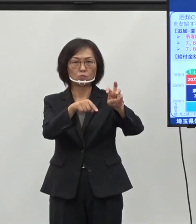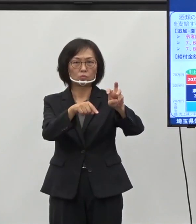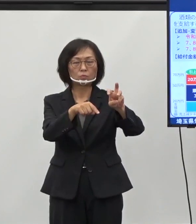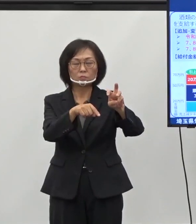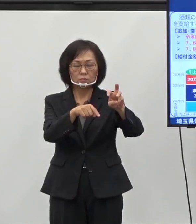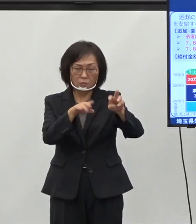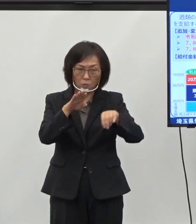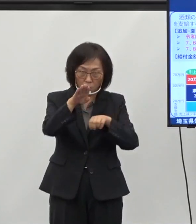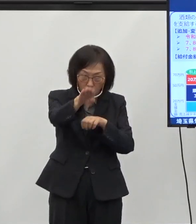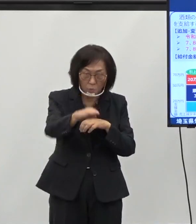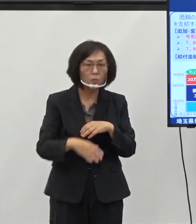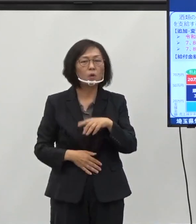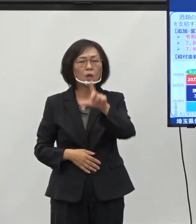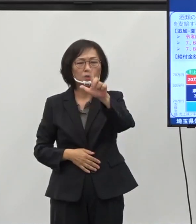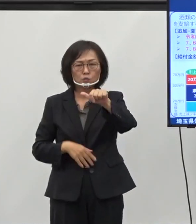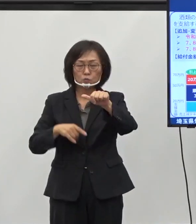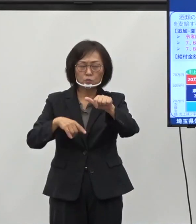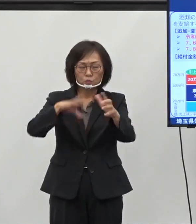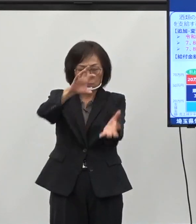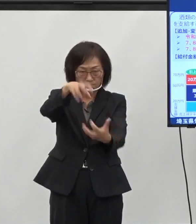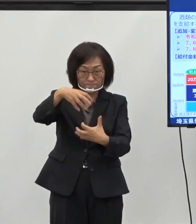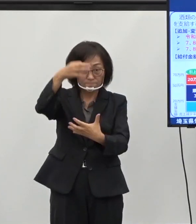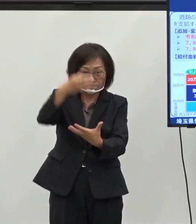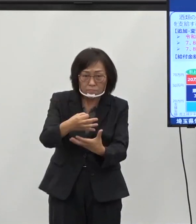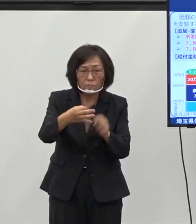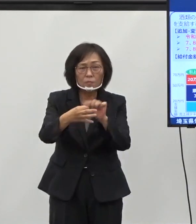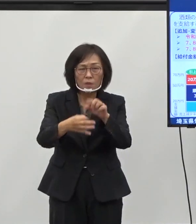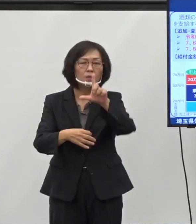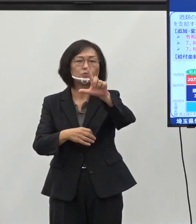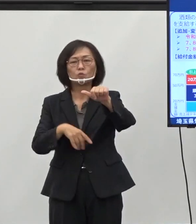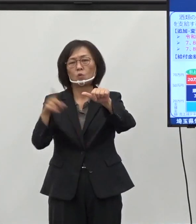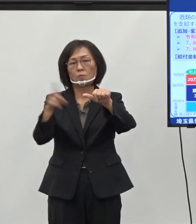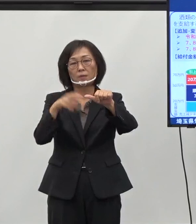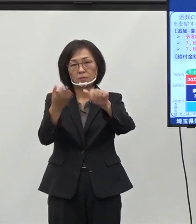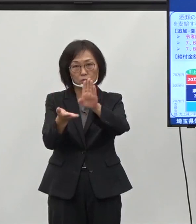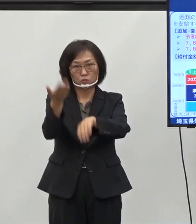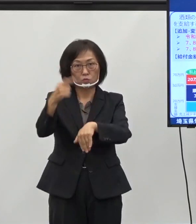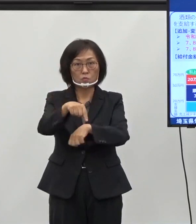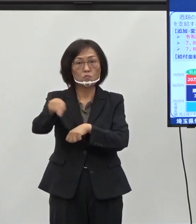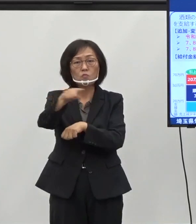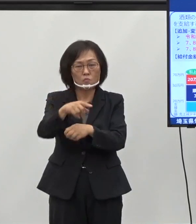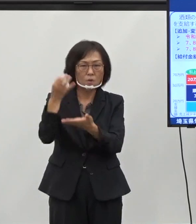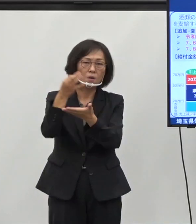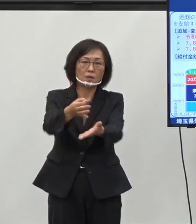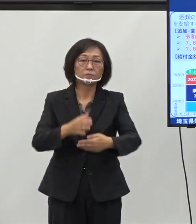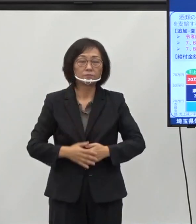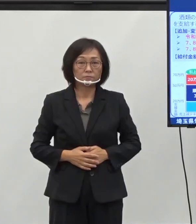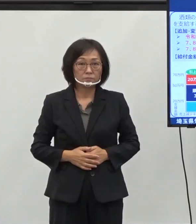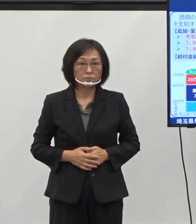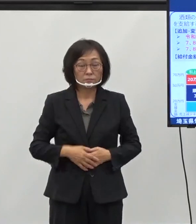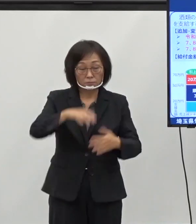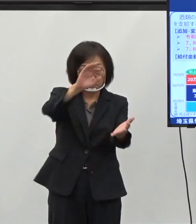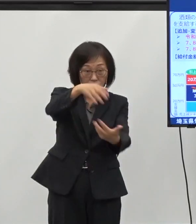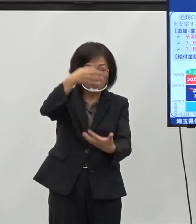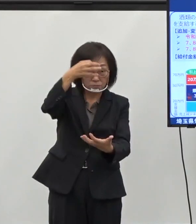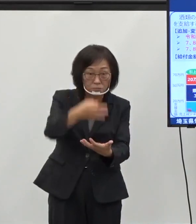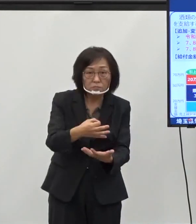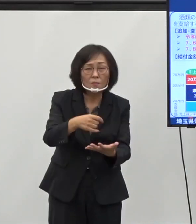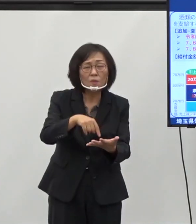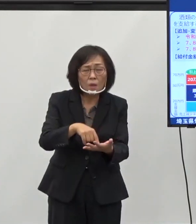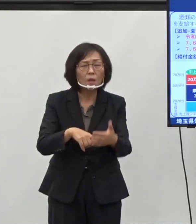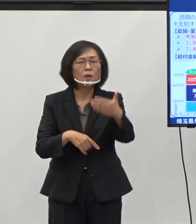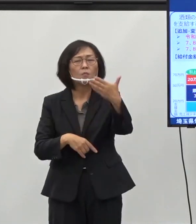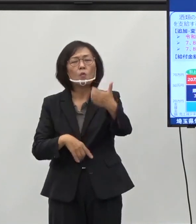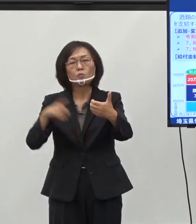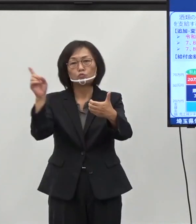り 15% 以上が7月分の対象となります。また、売上減少額が 90% 以